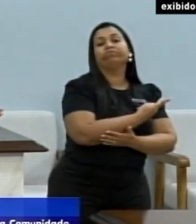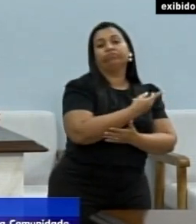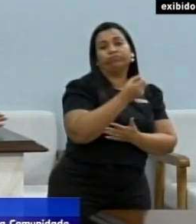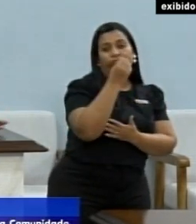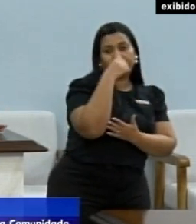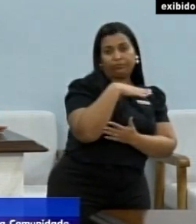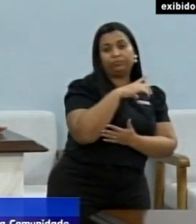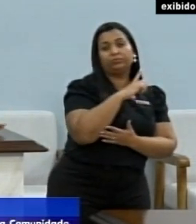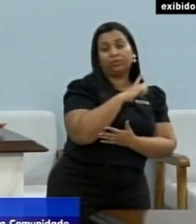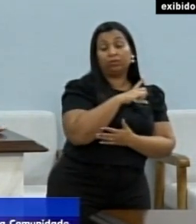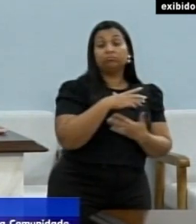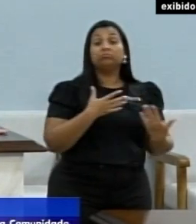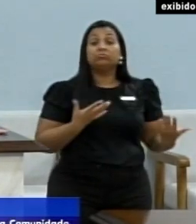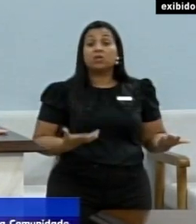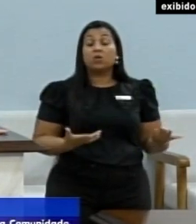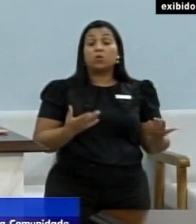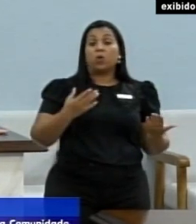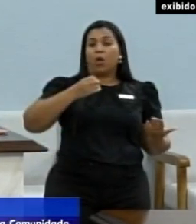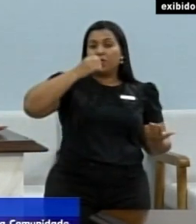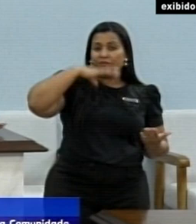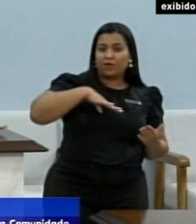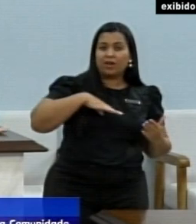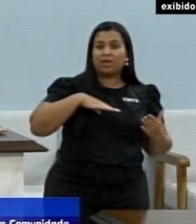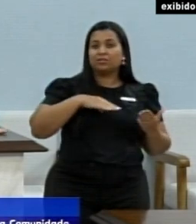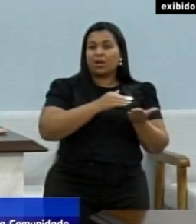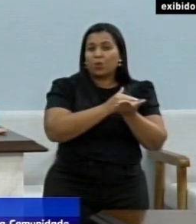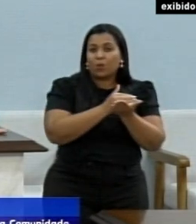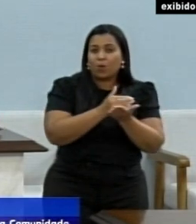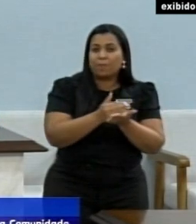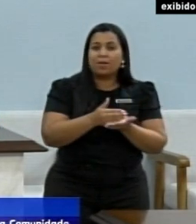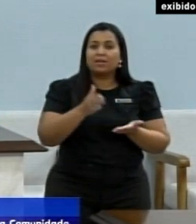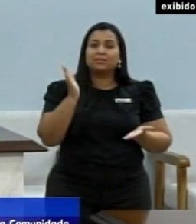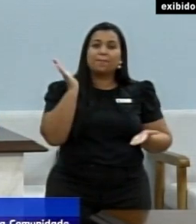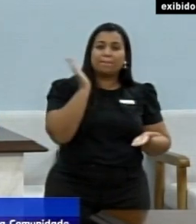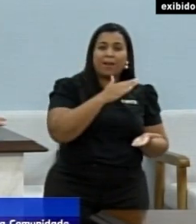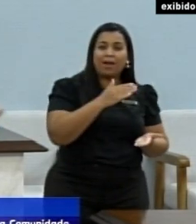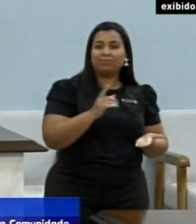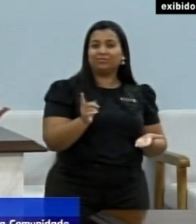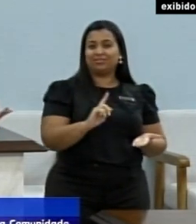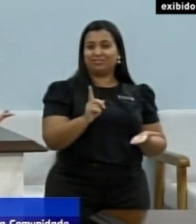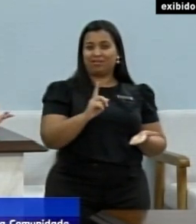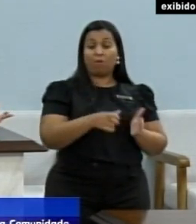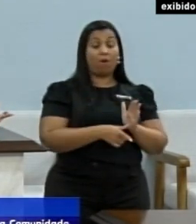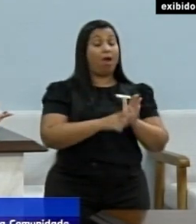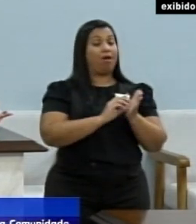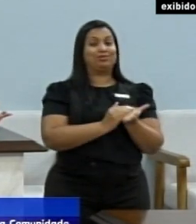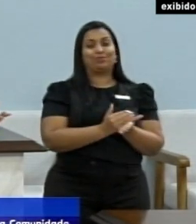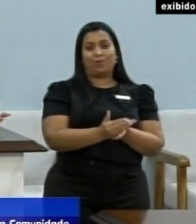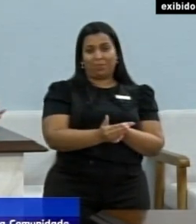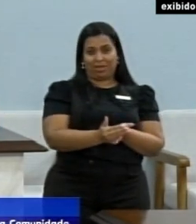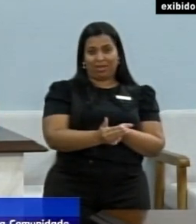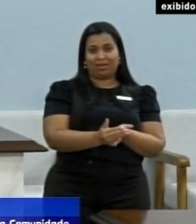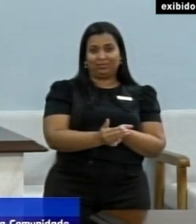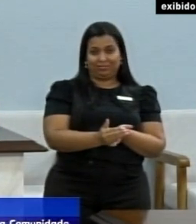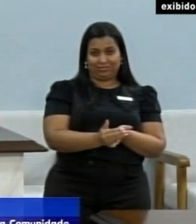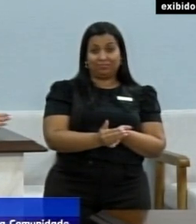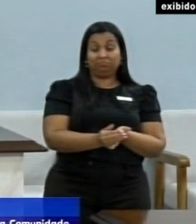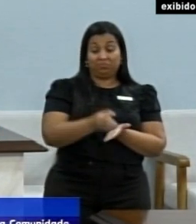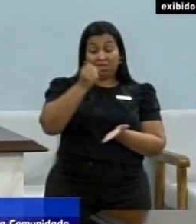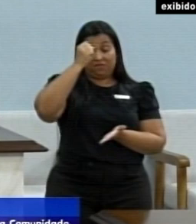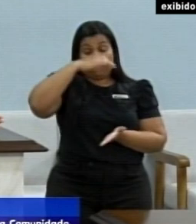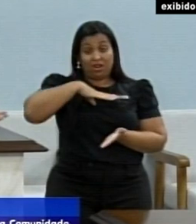a vocês que a violência ela não começa no tapa. Ela não começa no tapa, ela começa muito antes disso. A violência,